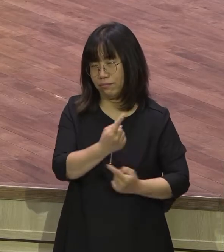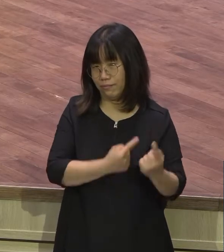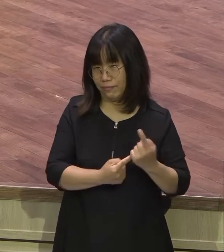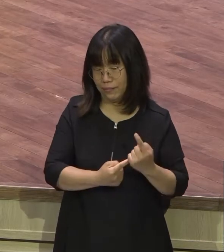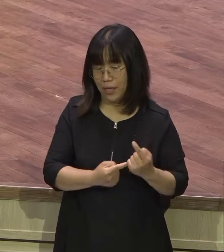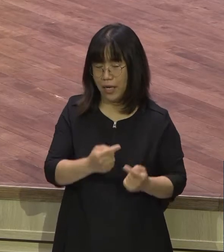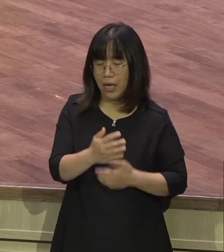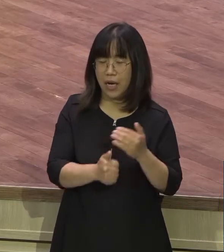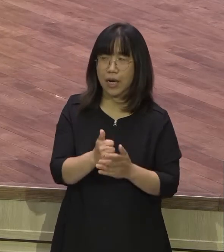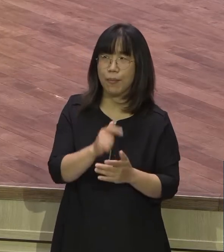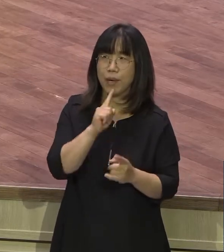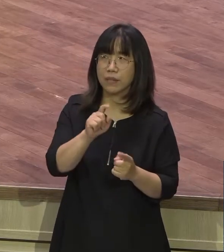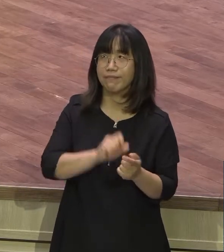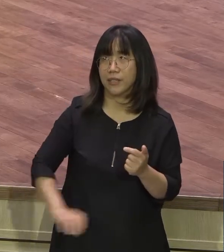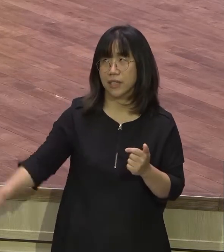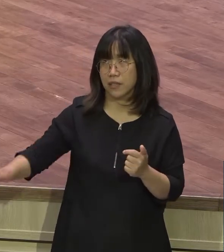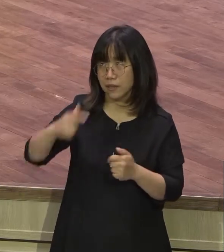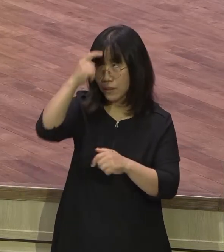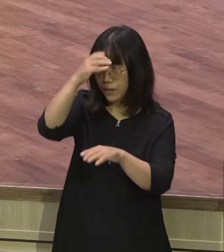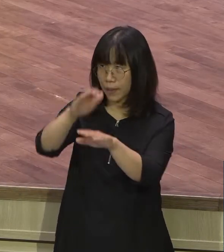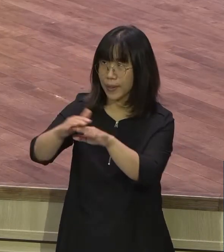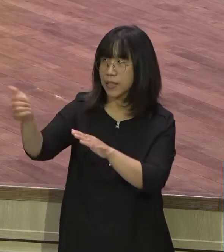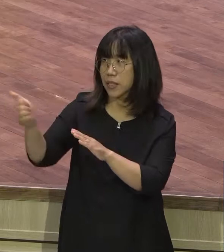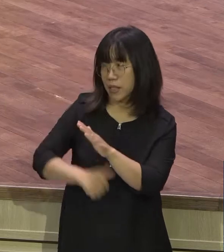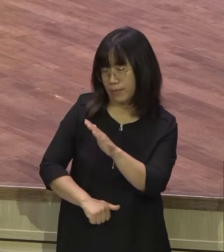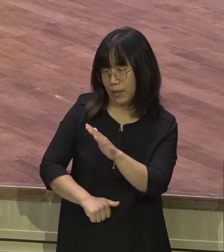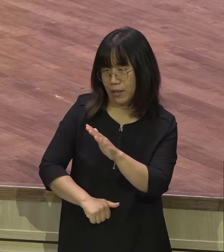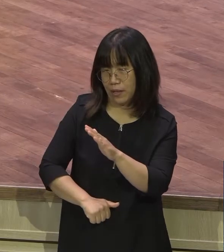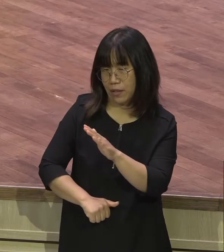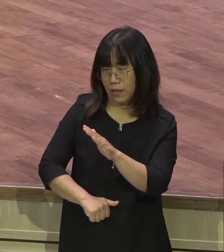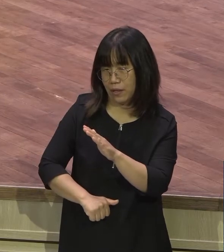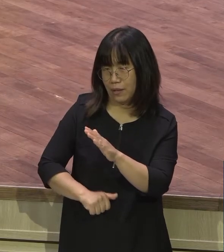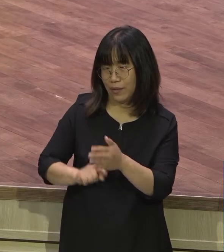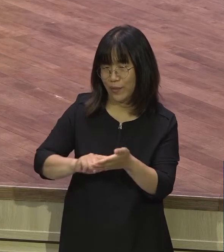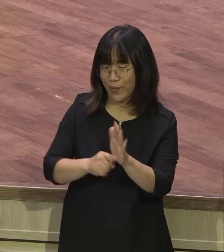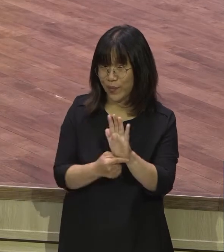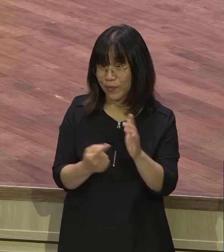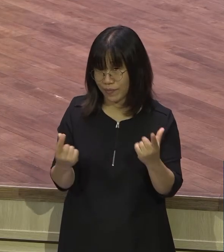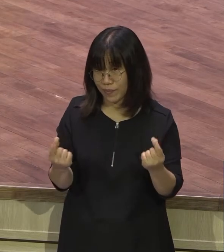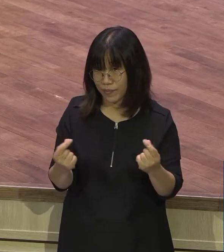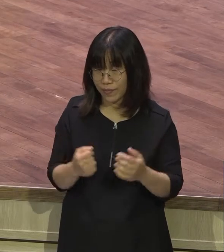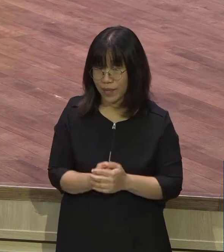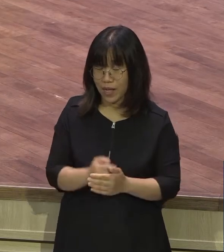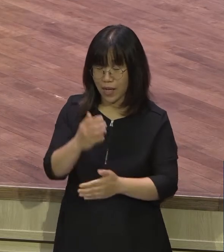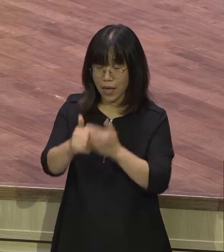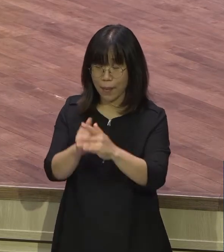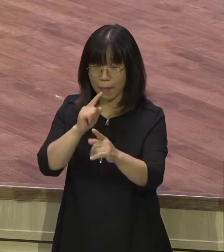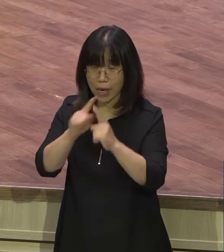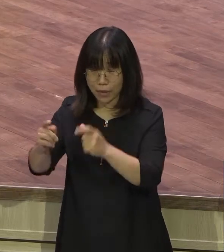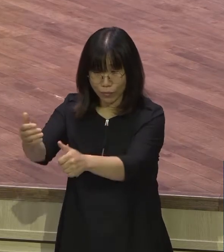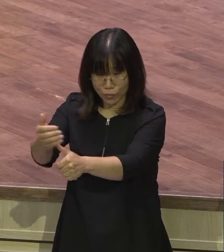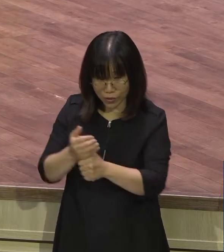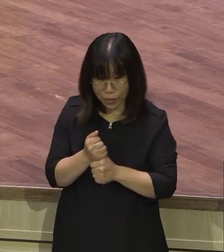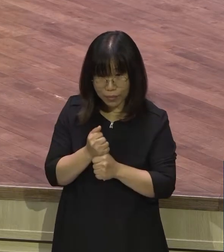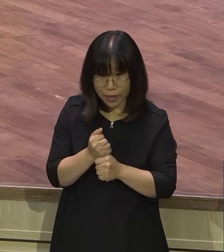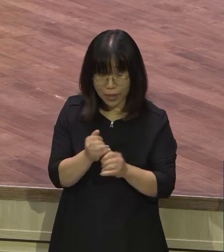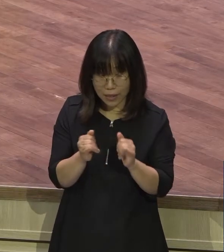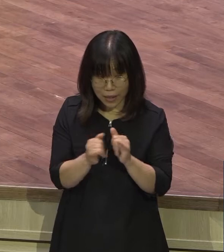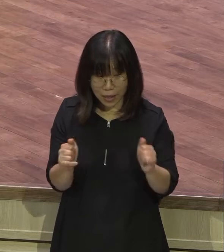놓쳤습니다. 나는 예배 실패했습니다. 그런 바락이에요. 바락. 말씀 잡고 딱딱 사는 사람은요.